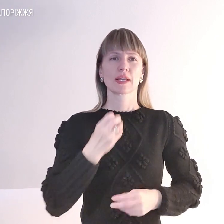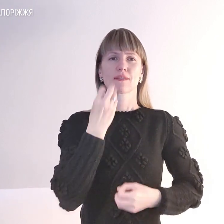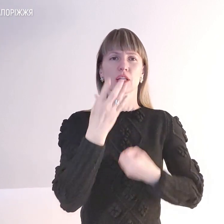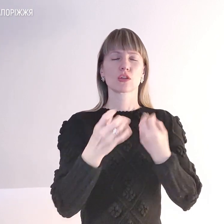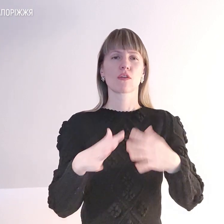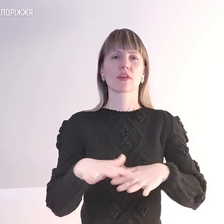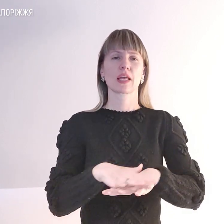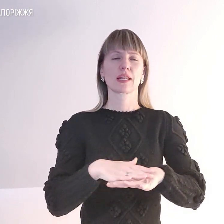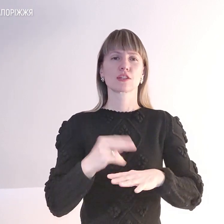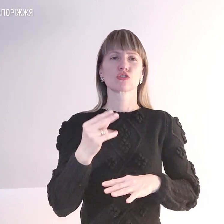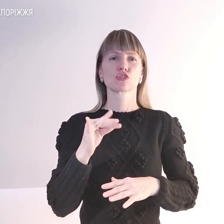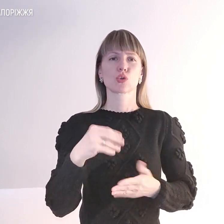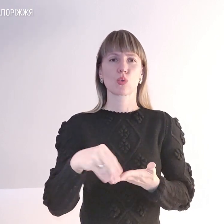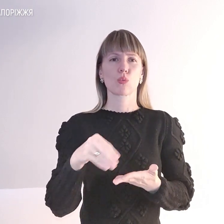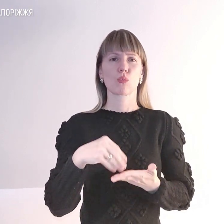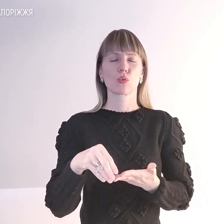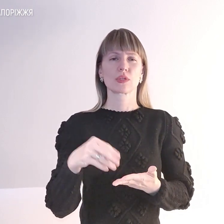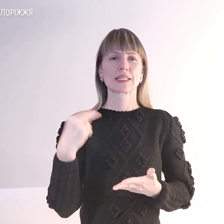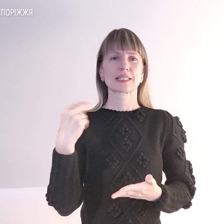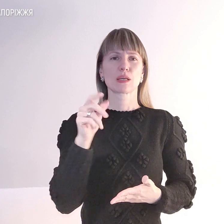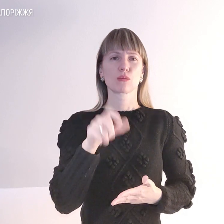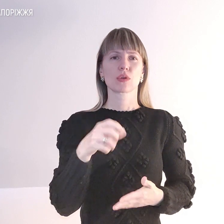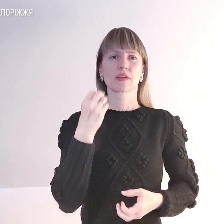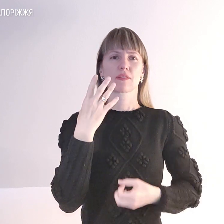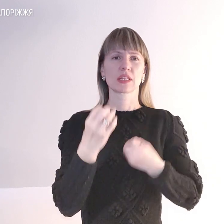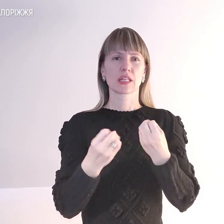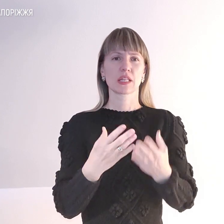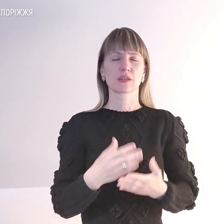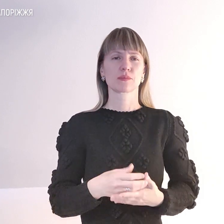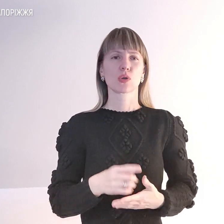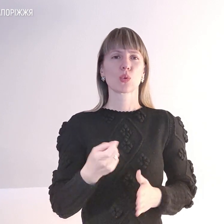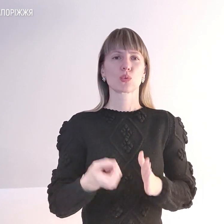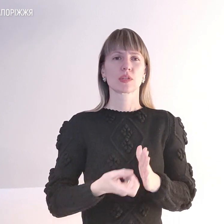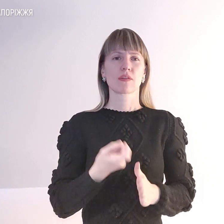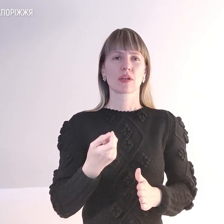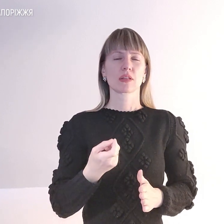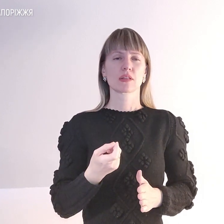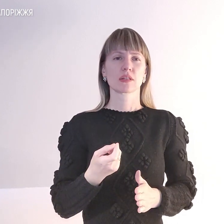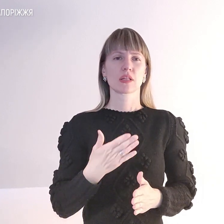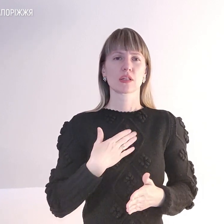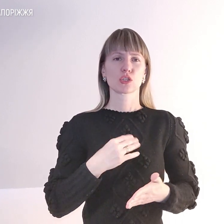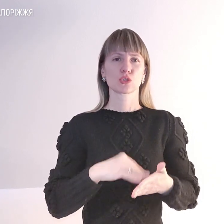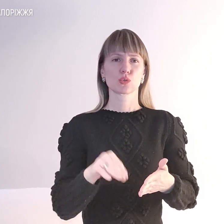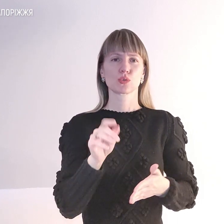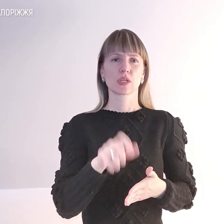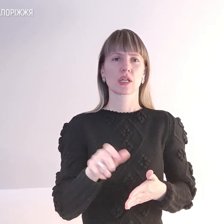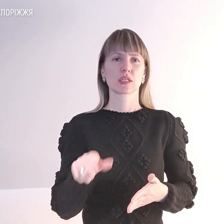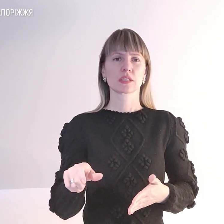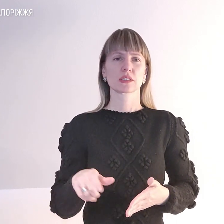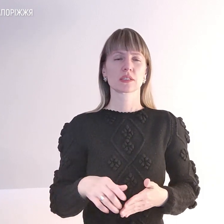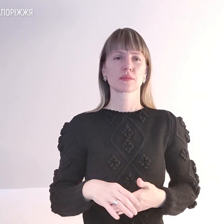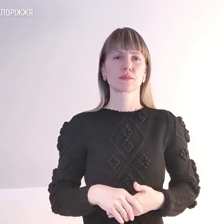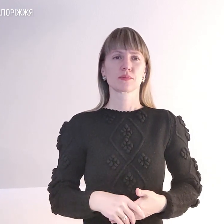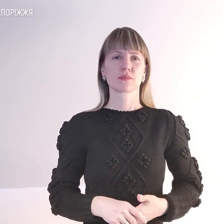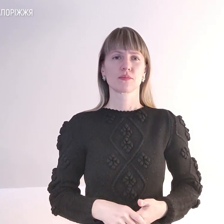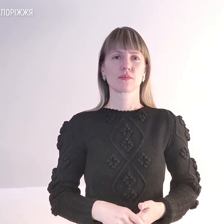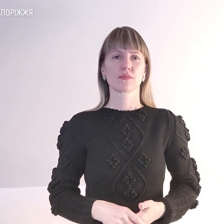ринки і чи купують запоріжці квіти? Дізнавалися кореспонденти Суспільного Запоріжжя.